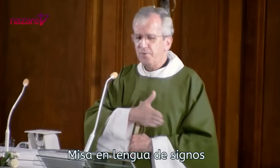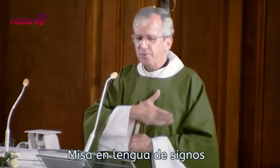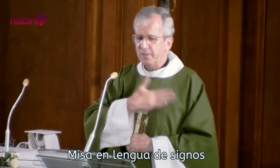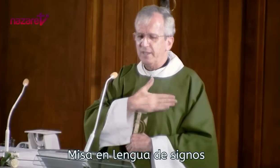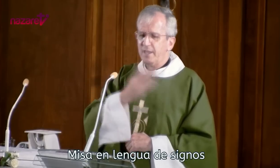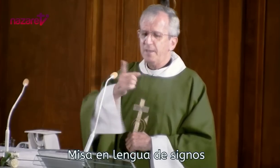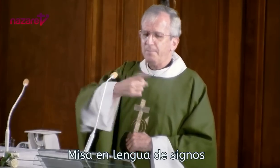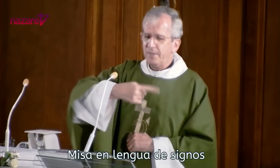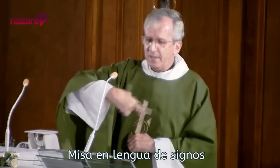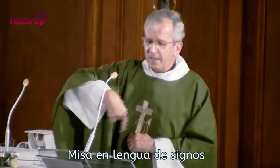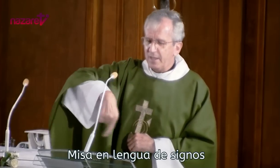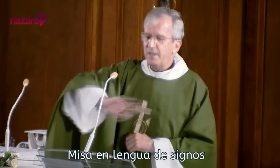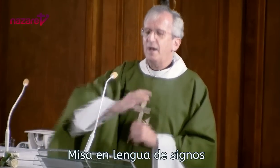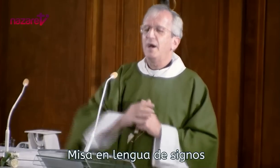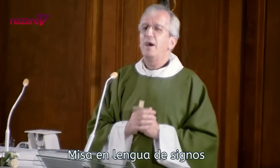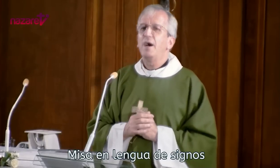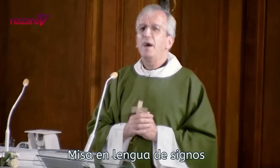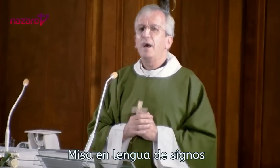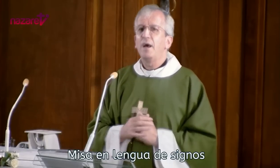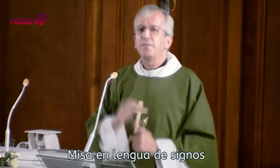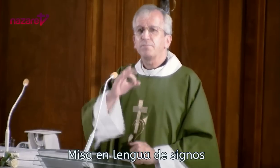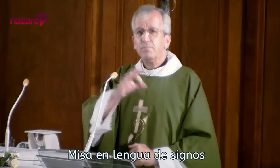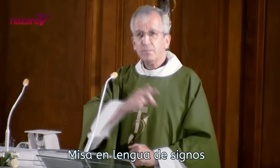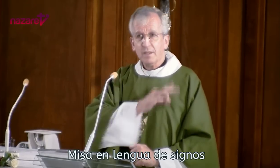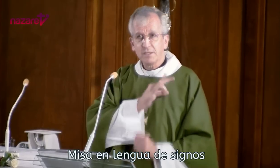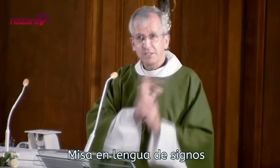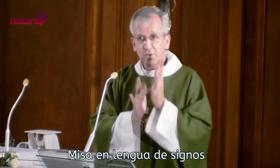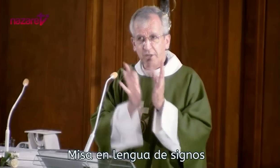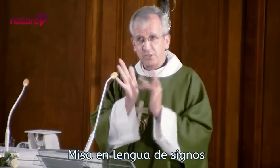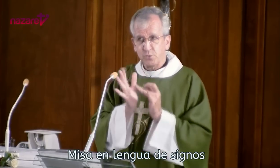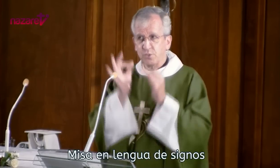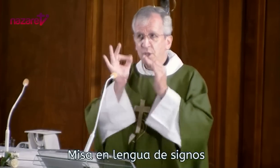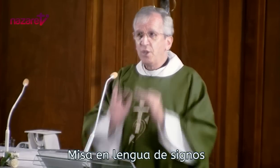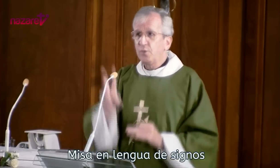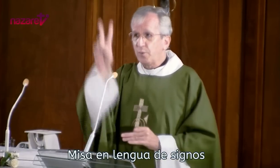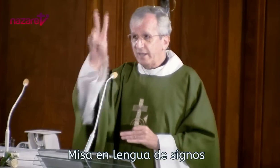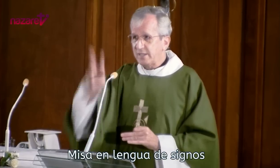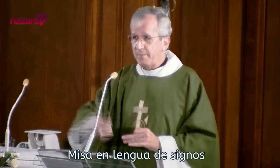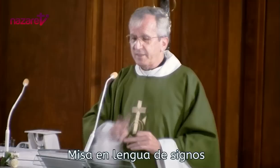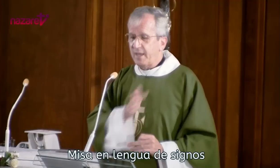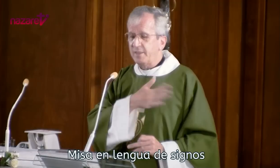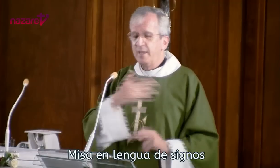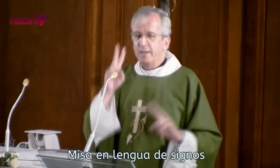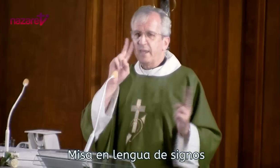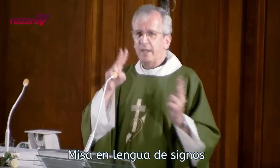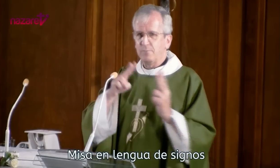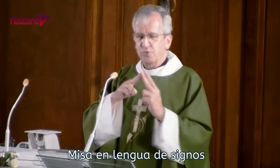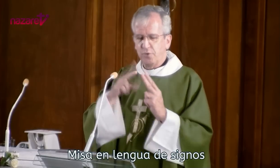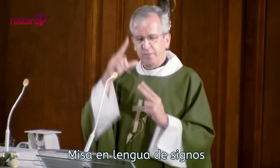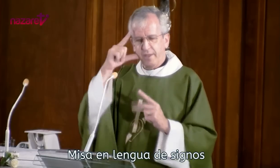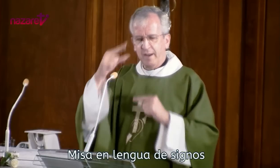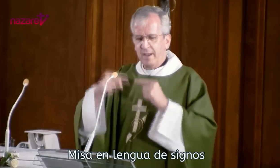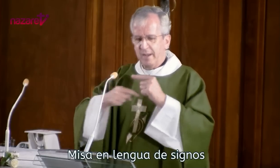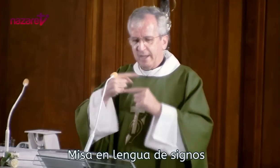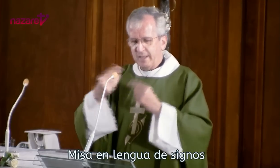Señor, ten piedad. Señor Jesús, tú que eres la verdad que queremos conocer cada